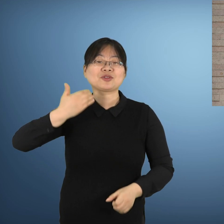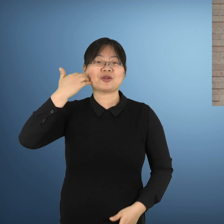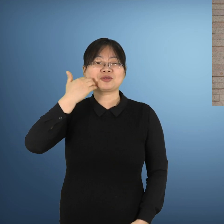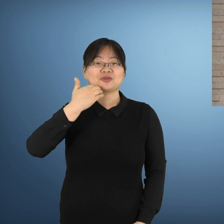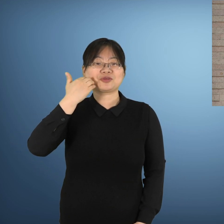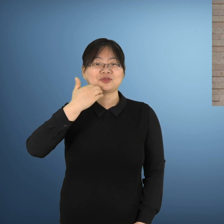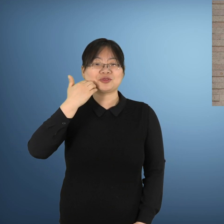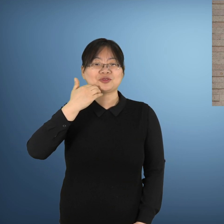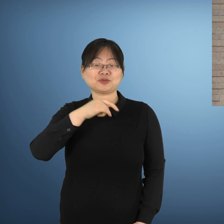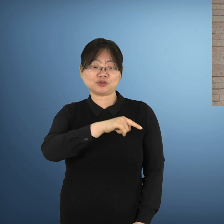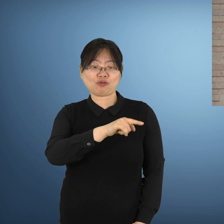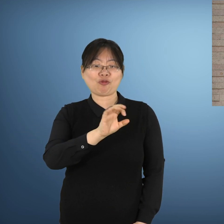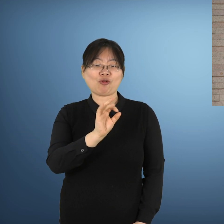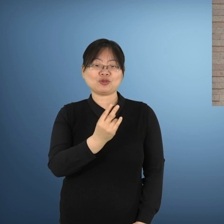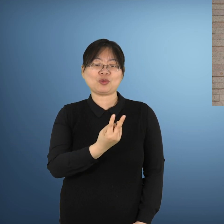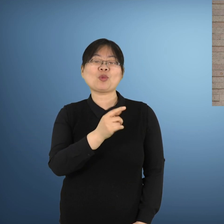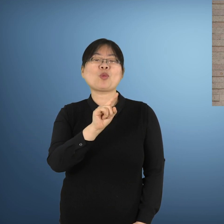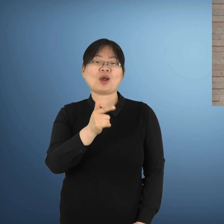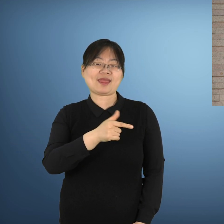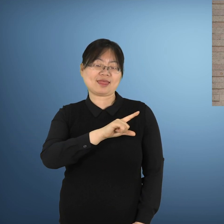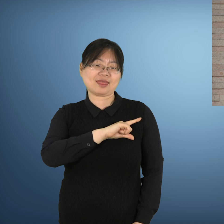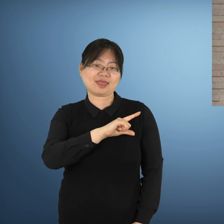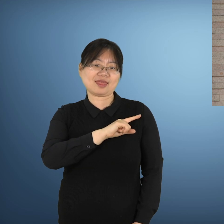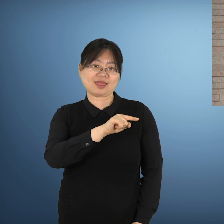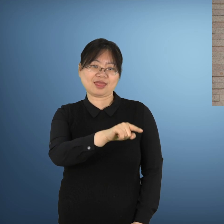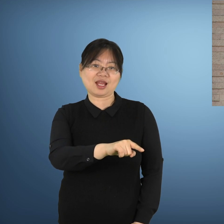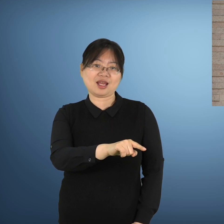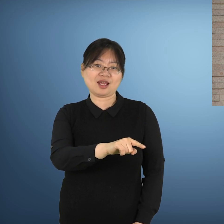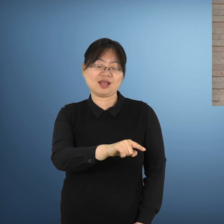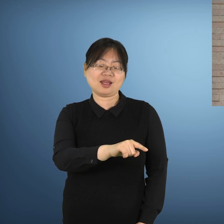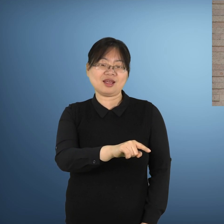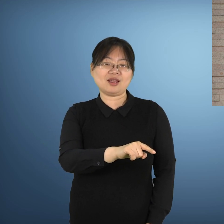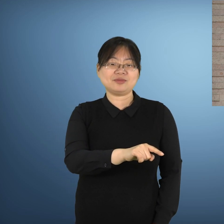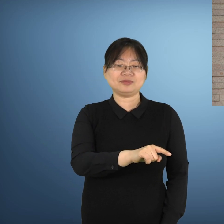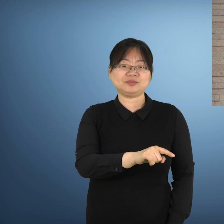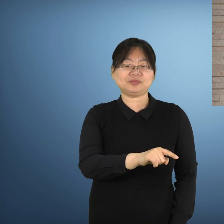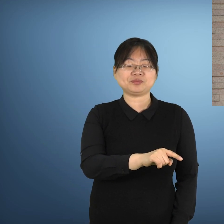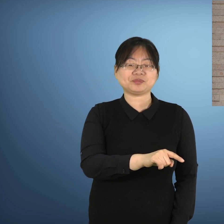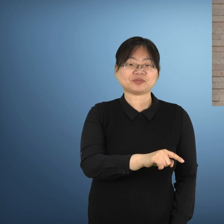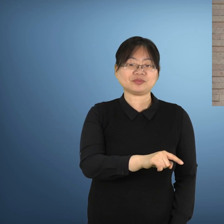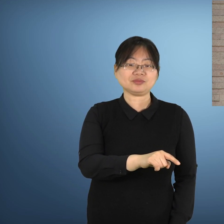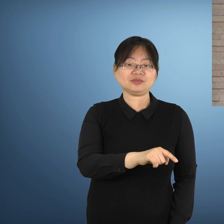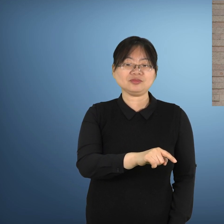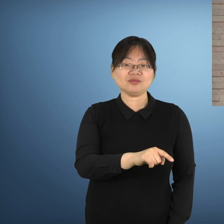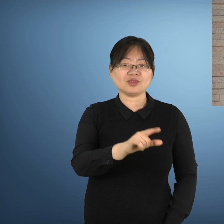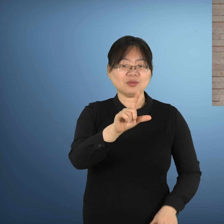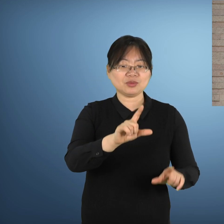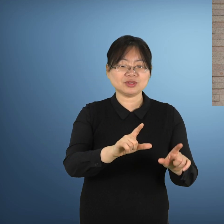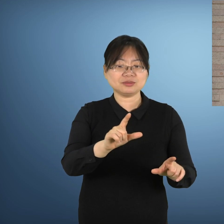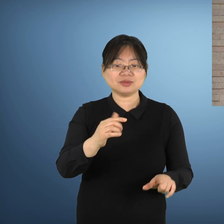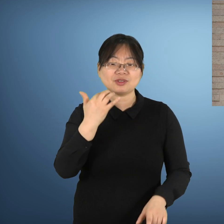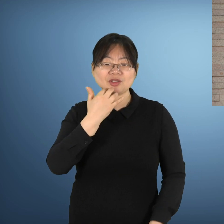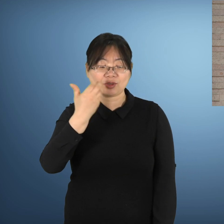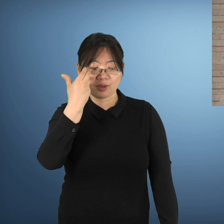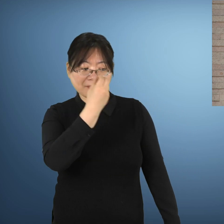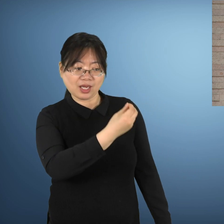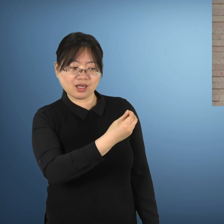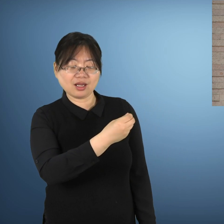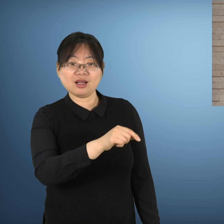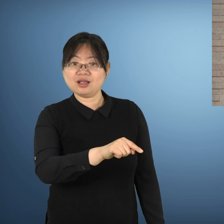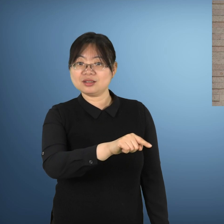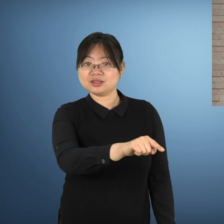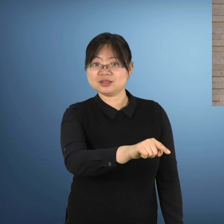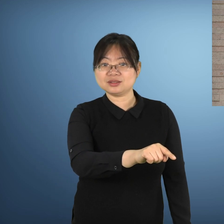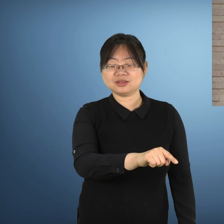누굽니까? 이건 요한이에요. 요한이 따르는 걸 봤어요. 그리고 이렇게 얘기합니다.